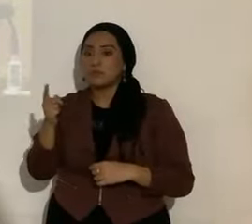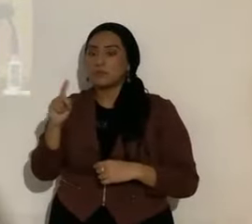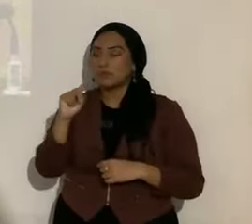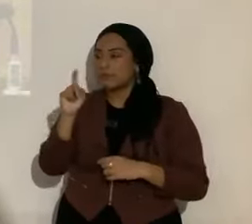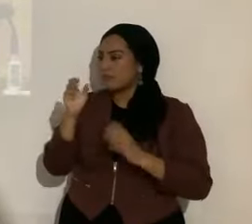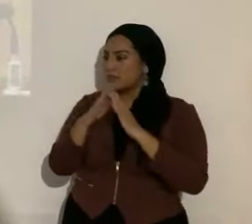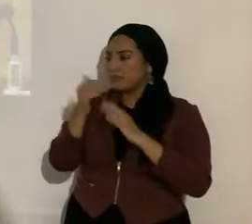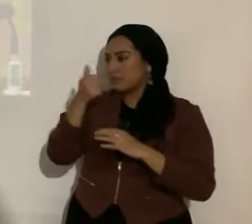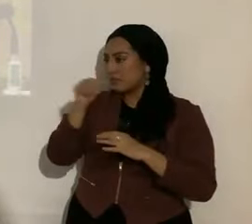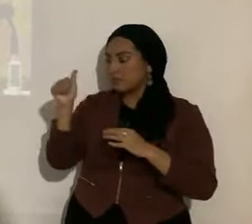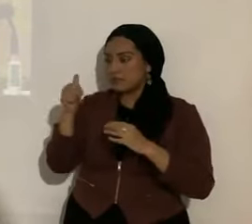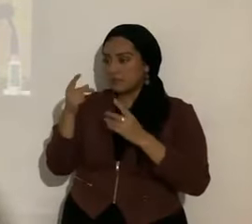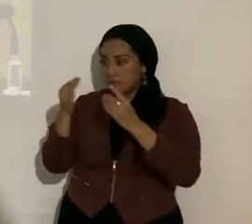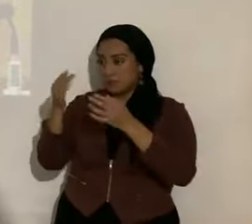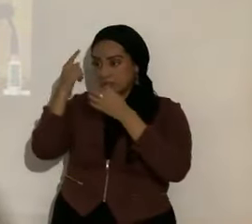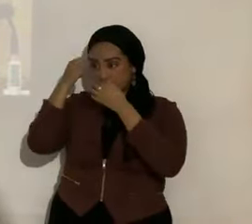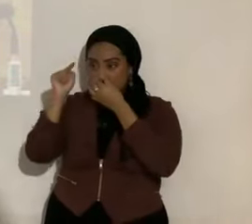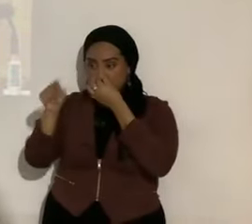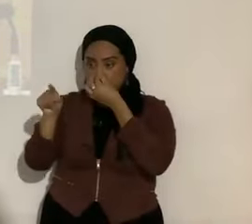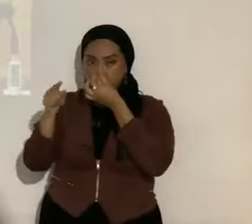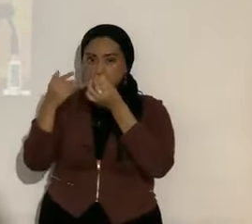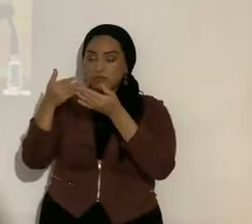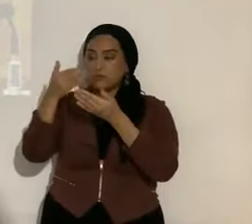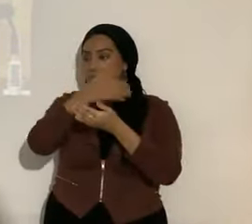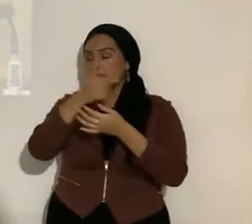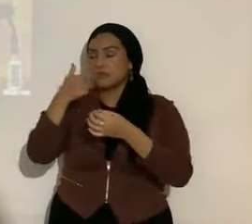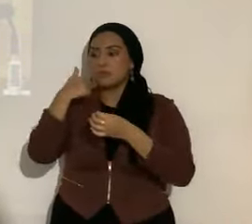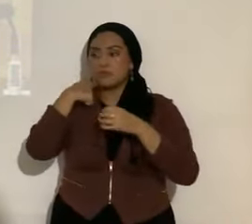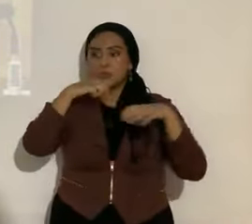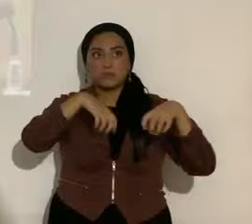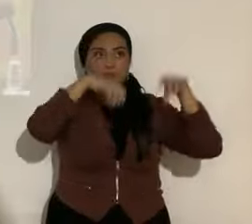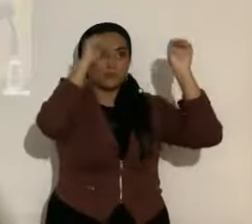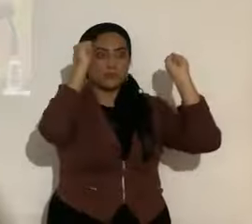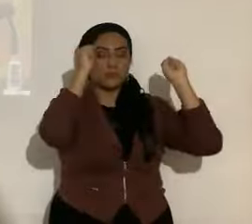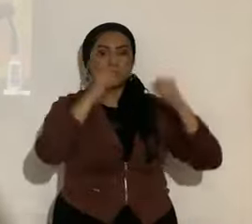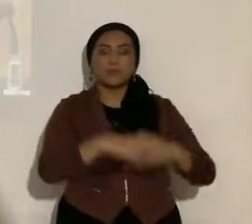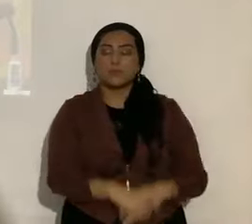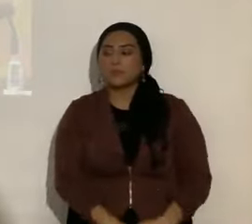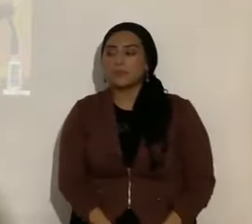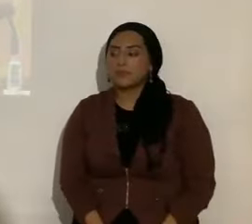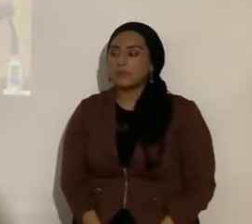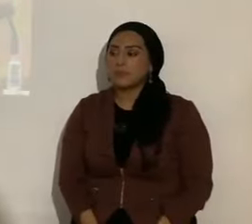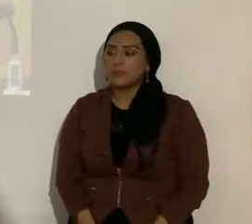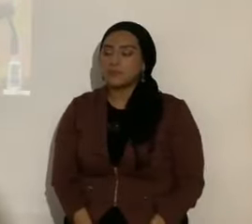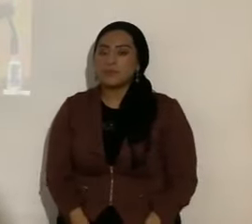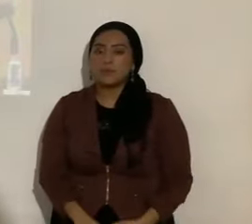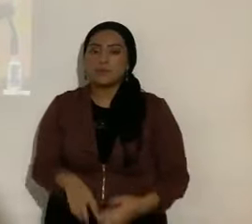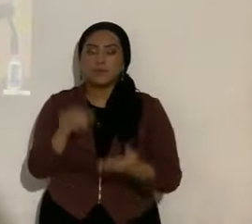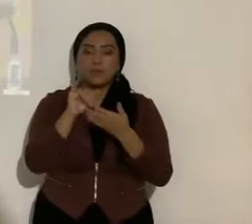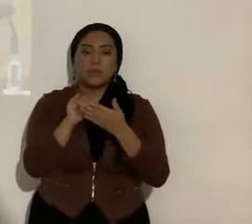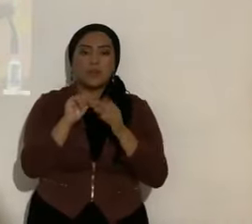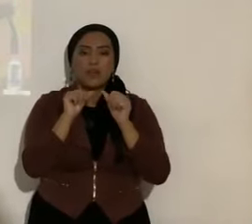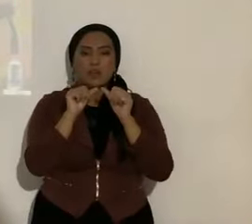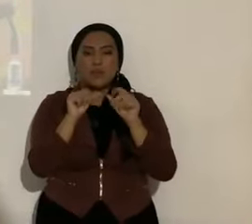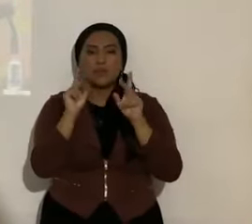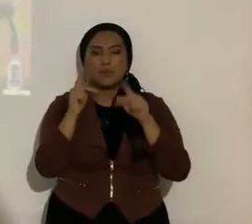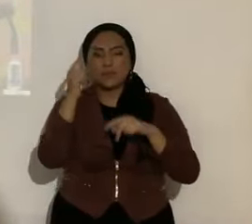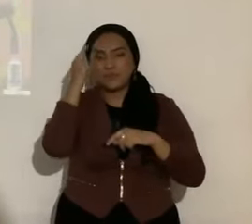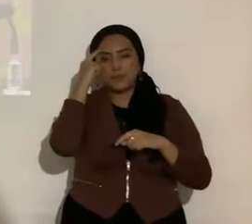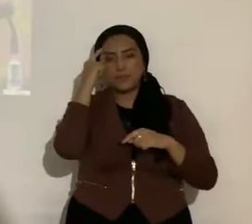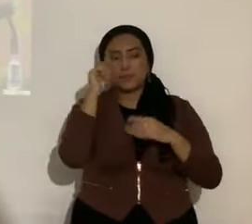que quieras que haga por ti antes de que yo sea quitado de ti. Esto siempre se ha tomado como que en